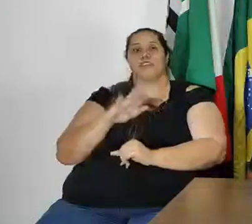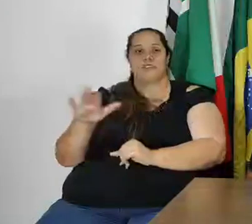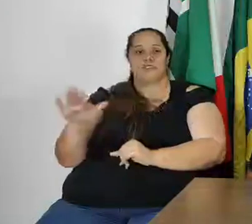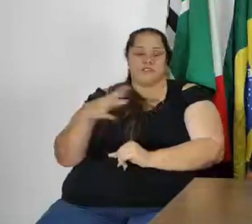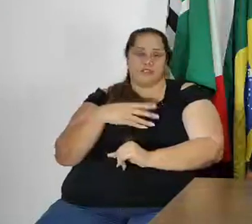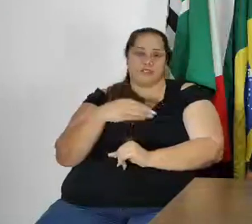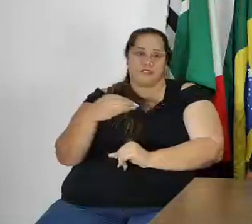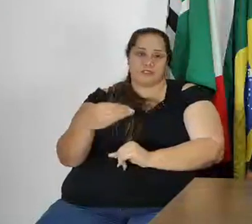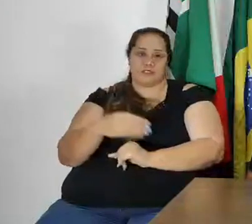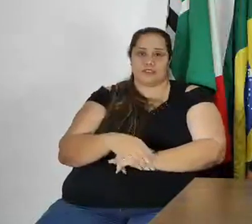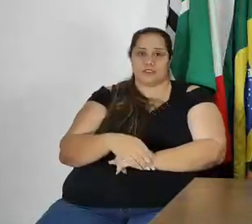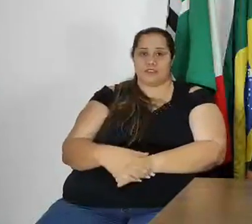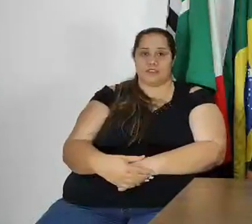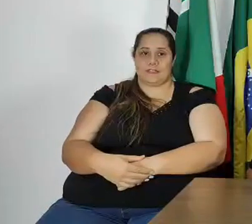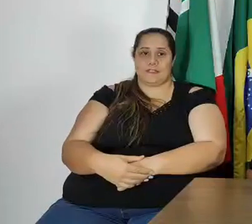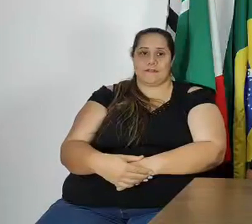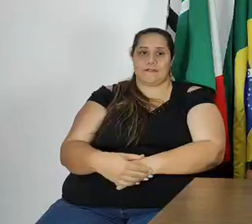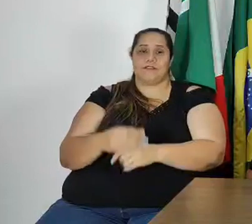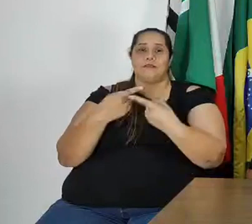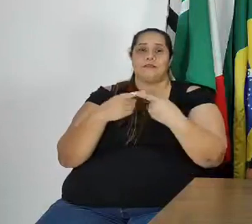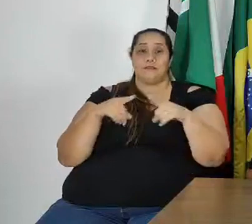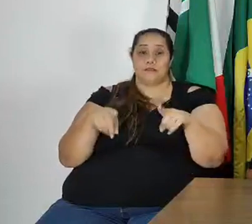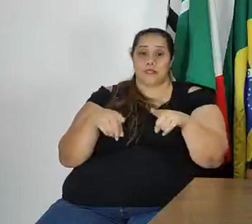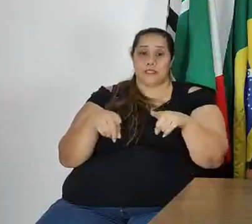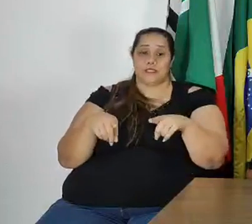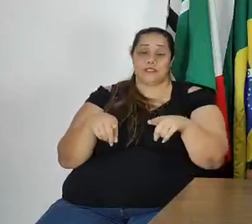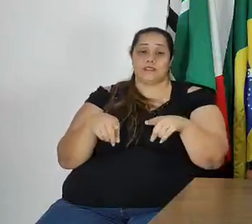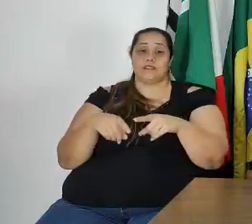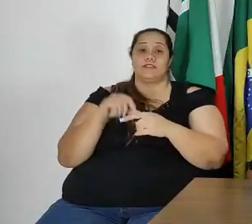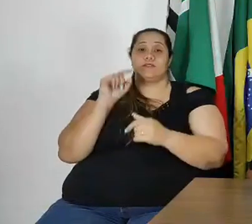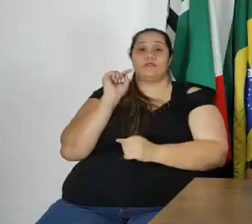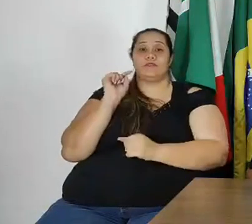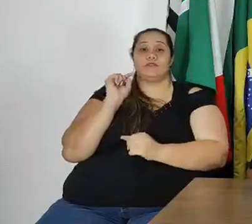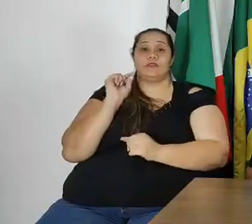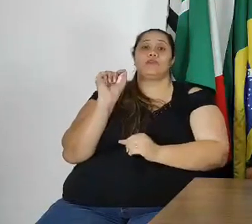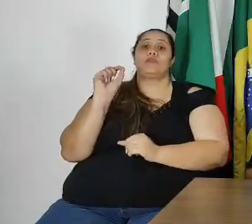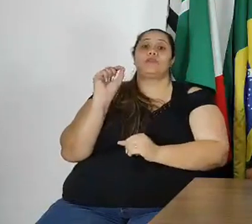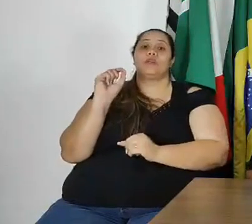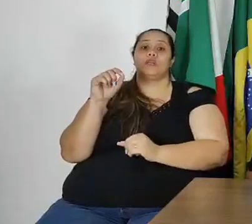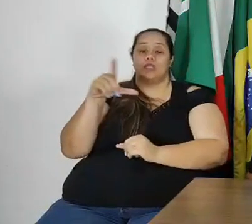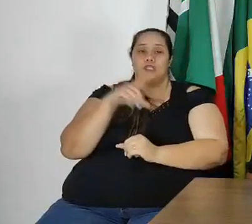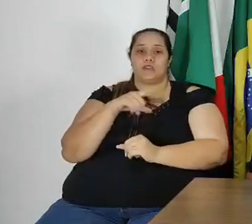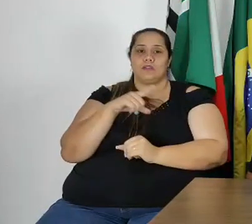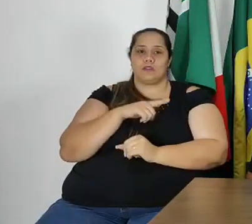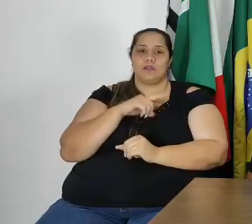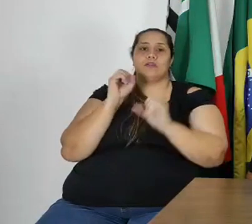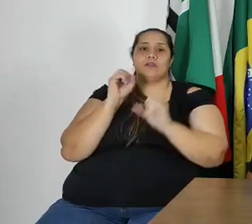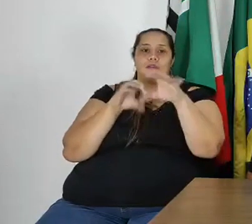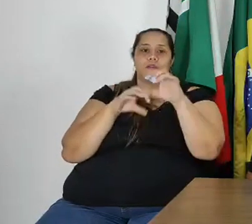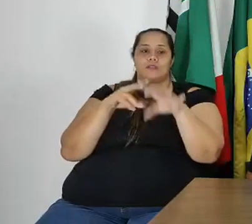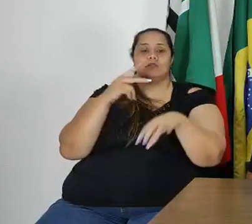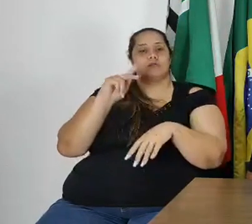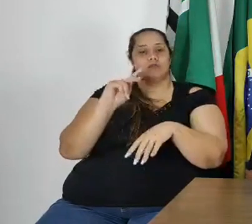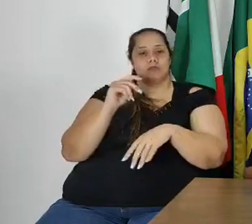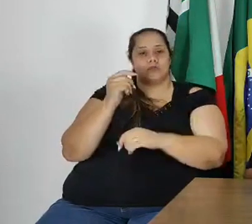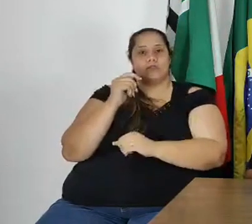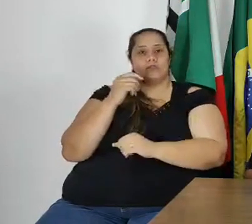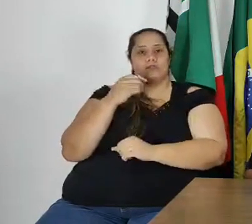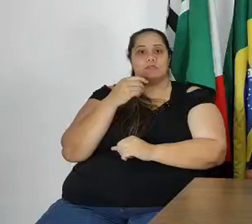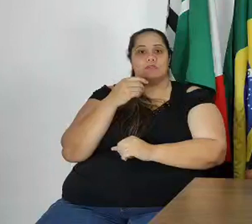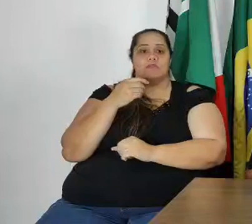das crianças, mas quem tem que ser verdadeiramente o professor dos seus filhos